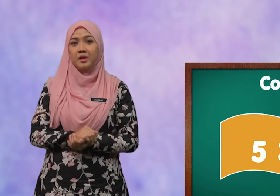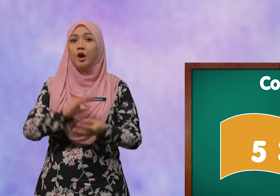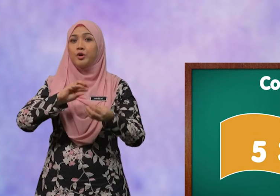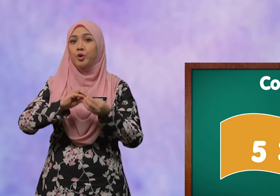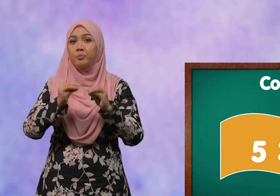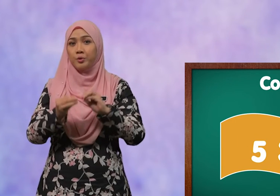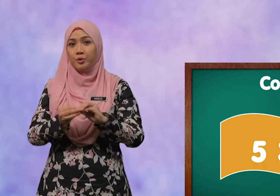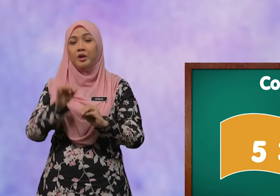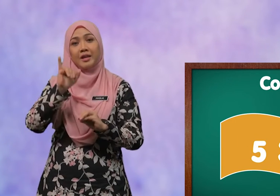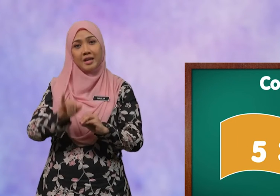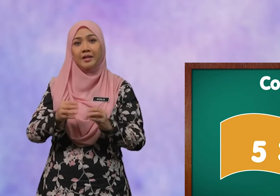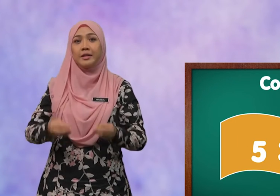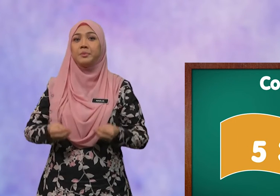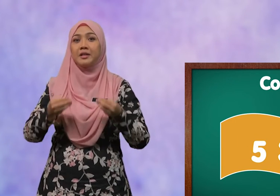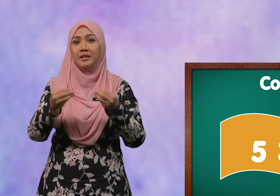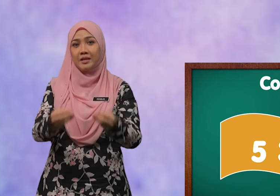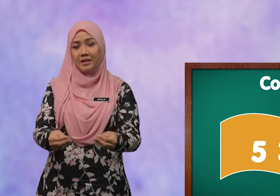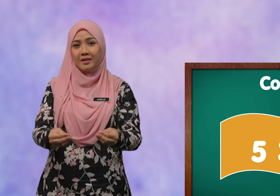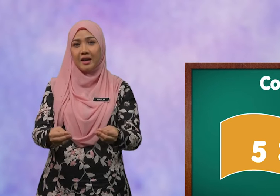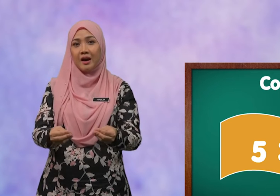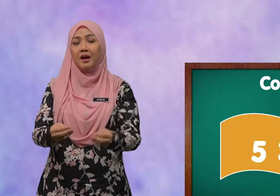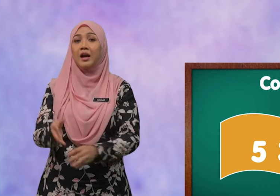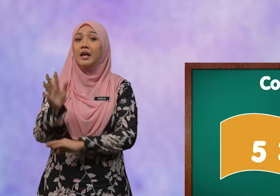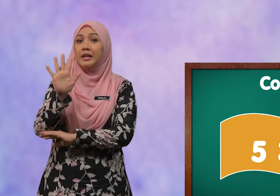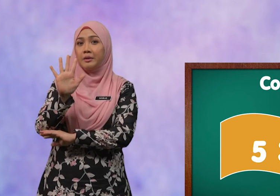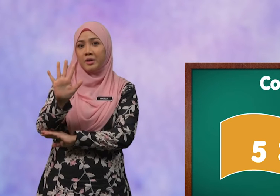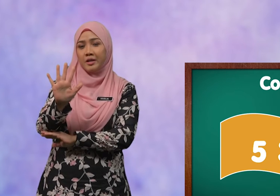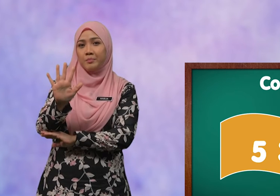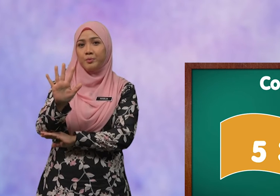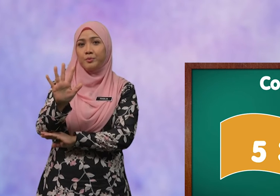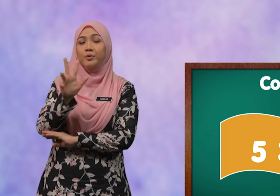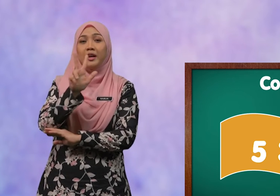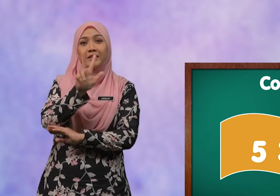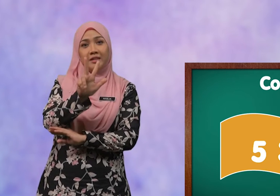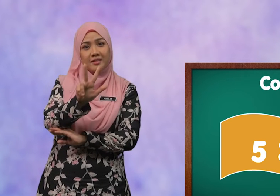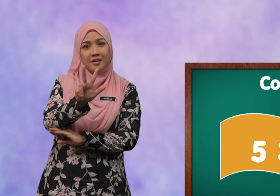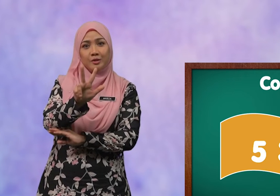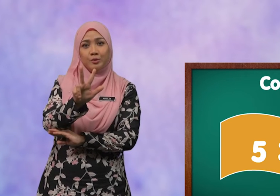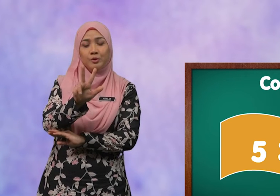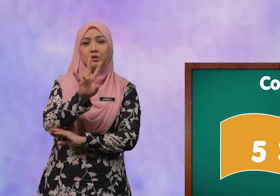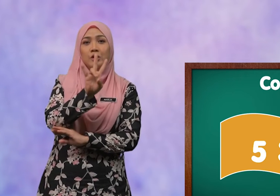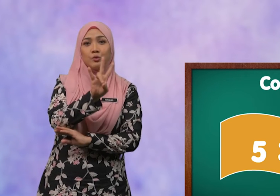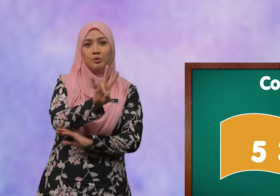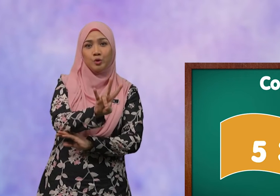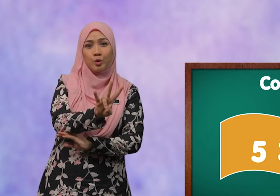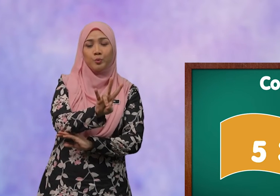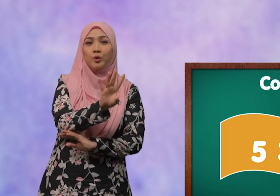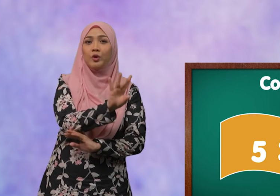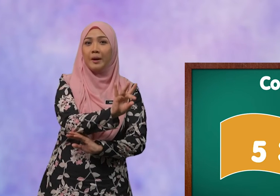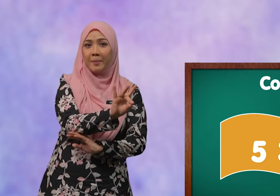Nombor yang diberi ialah 5,378.